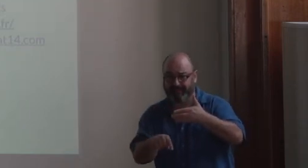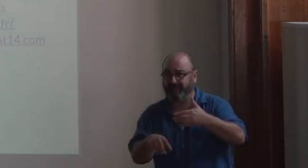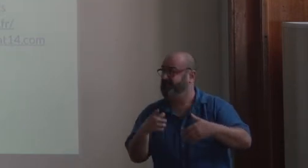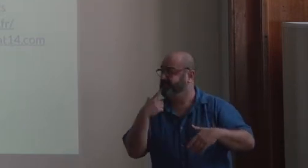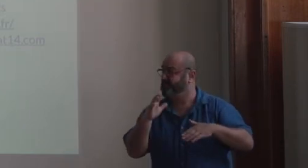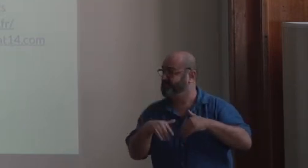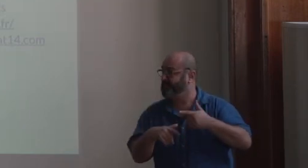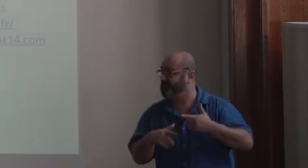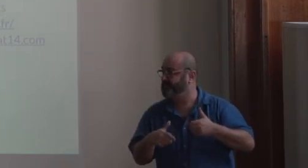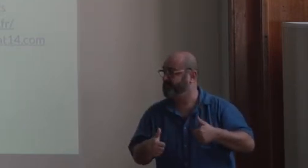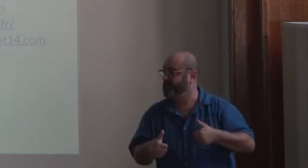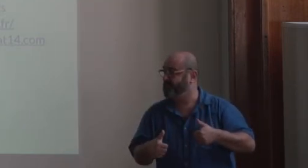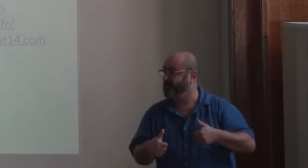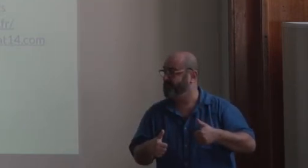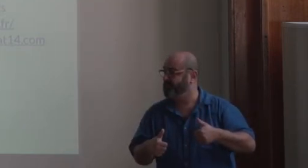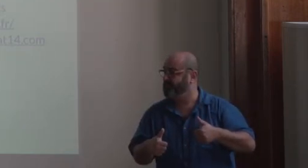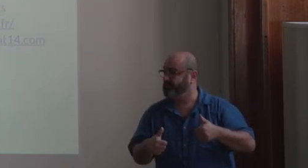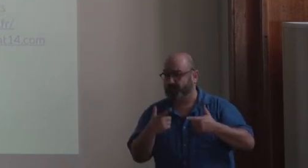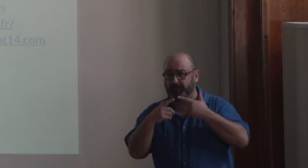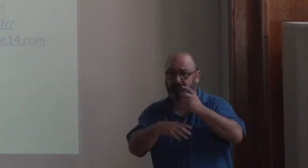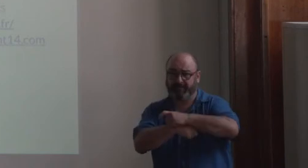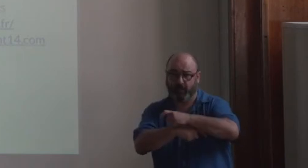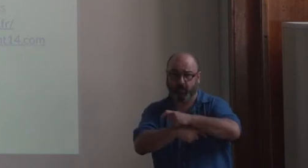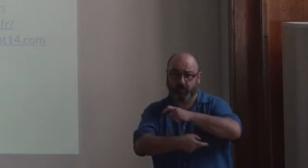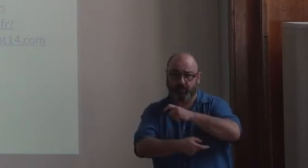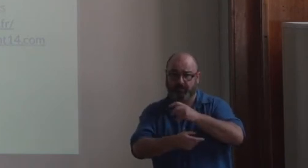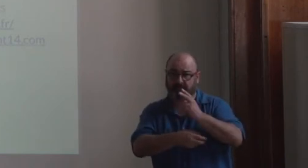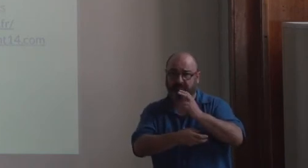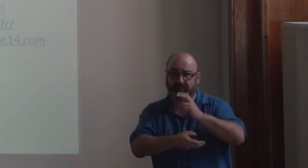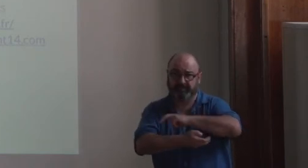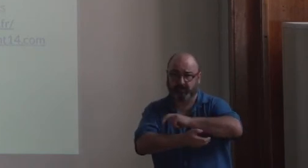marche assez bien comme on s'attendrait que Python le fasse.